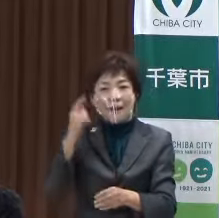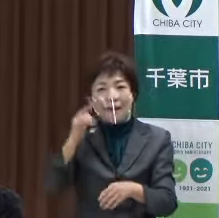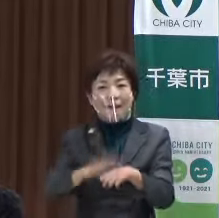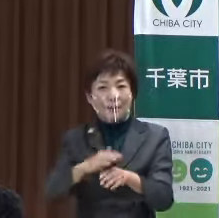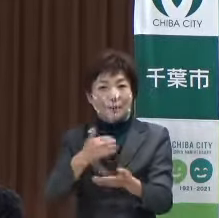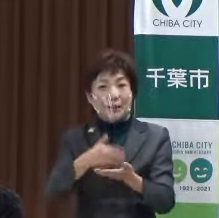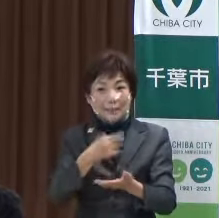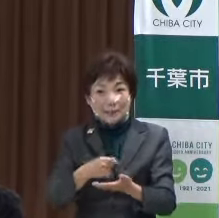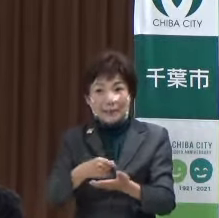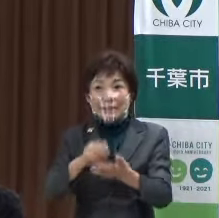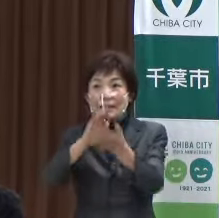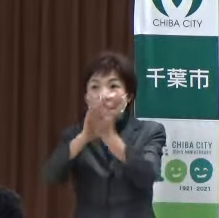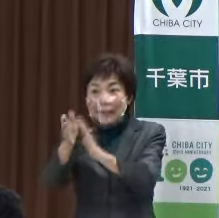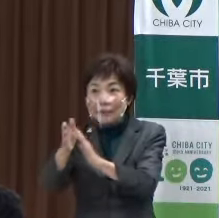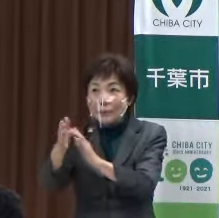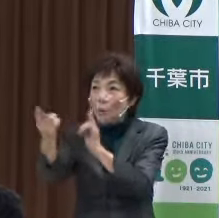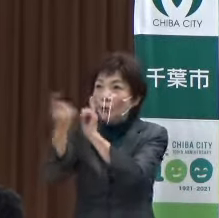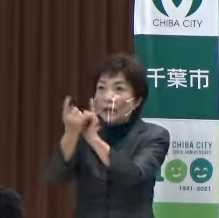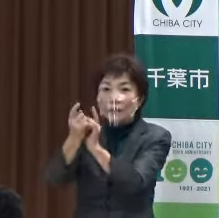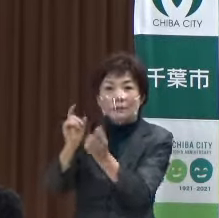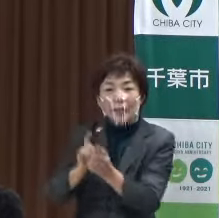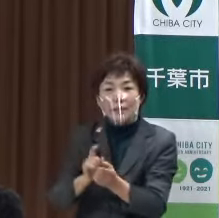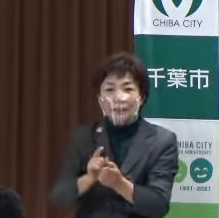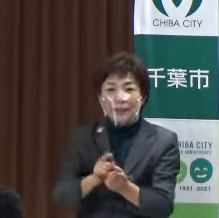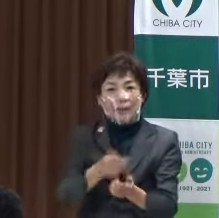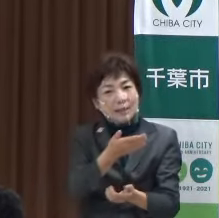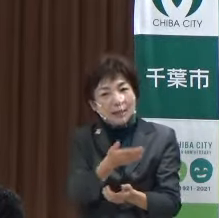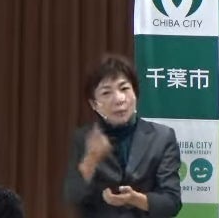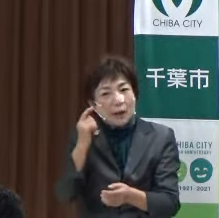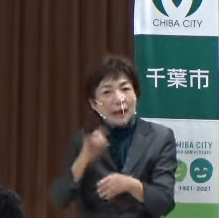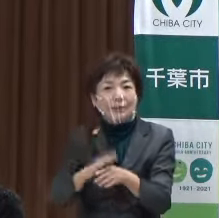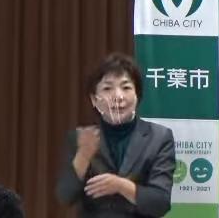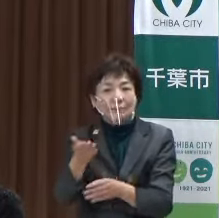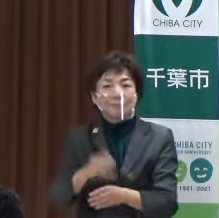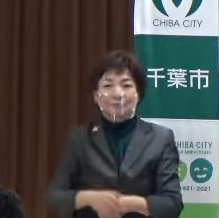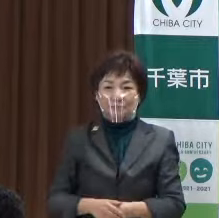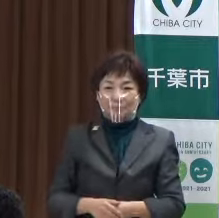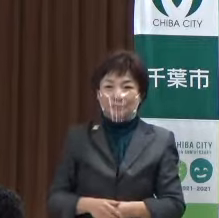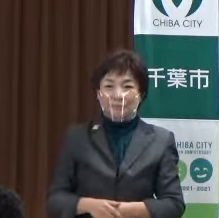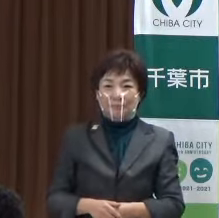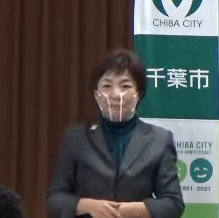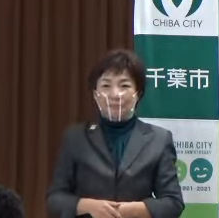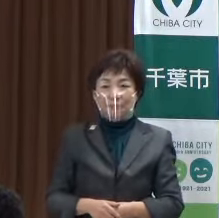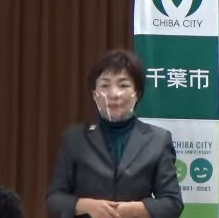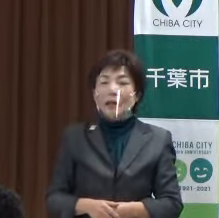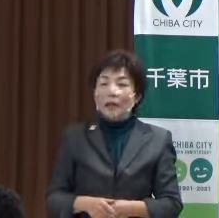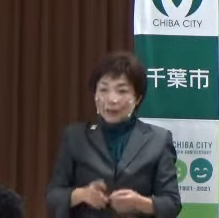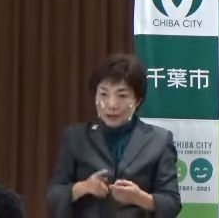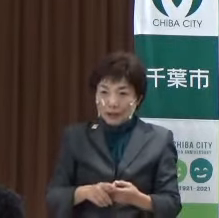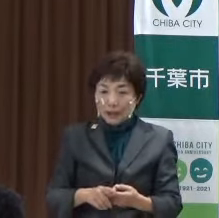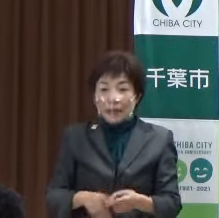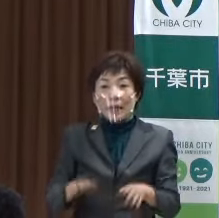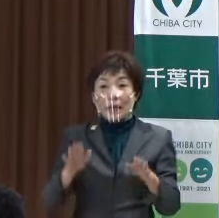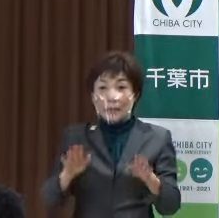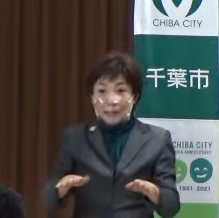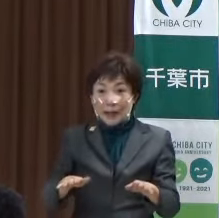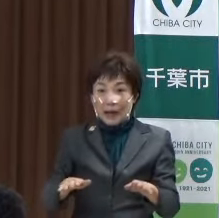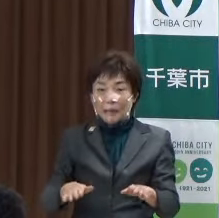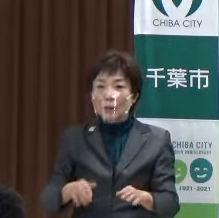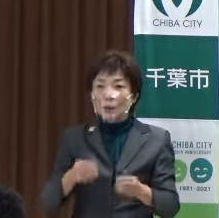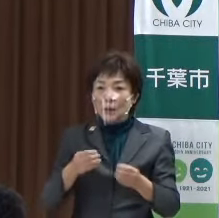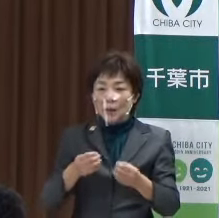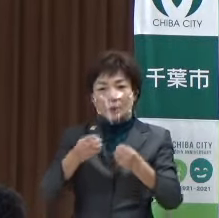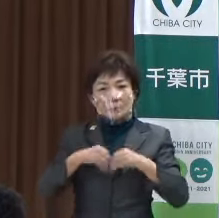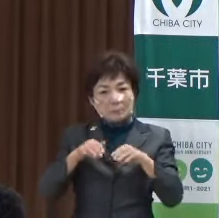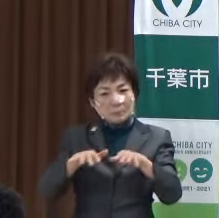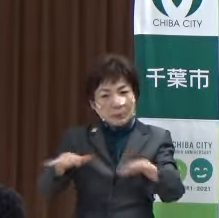あと県の一連の対策というのは今どういうふうに受け止めていらっしゃいますでしょうか。 はい、今の現下の感染